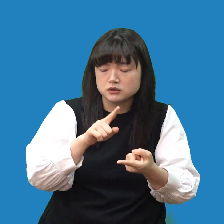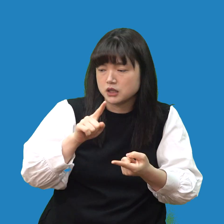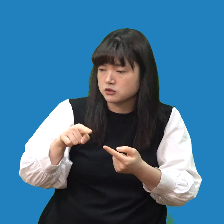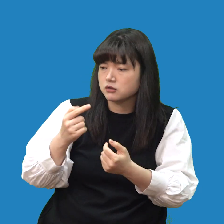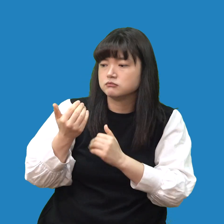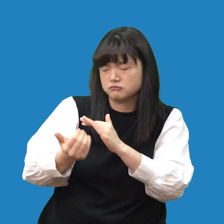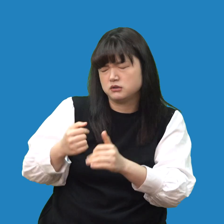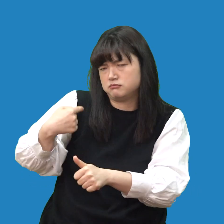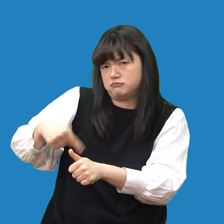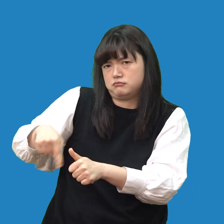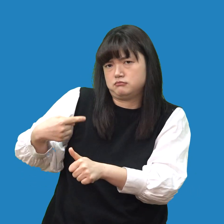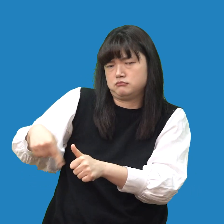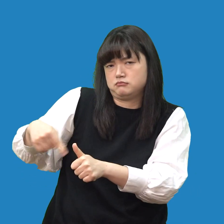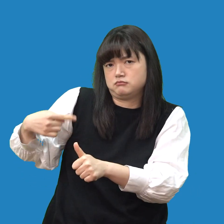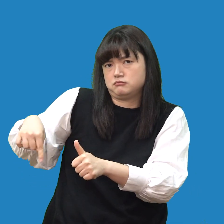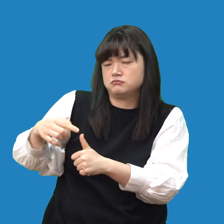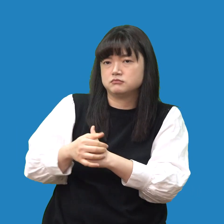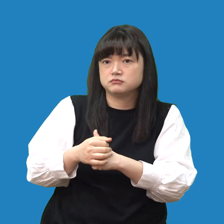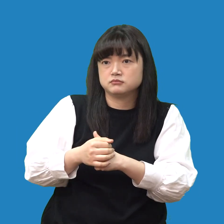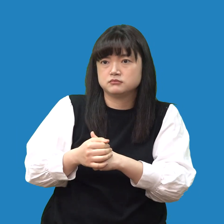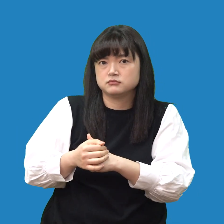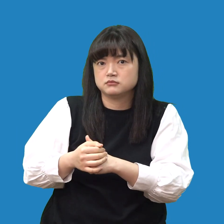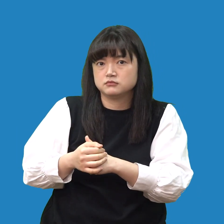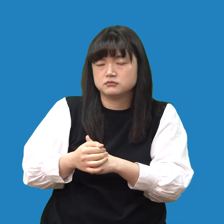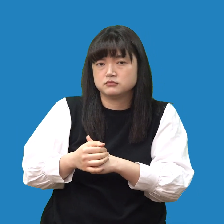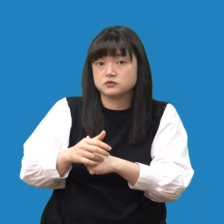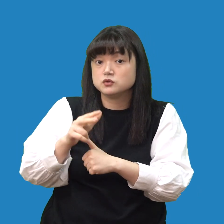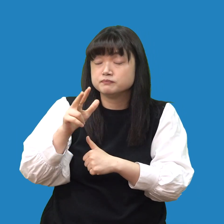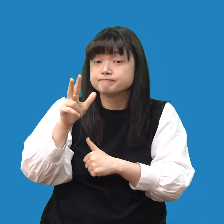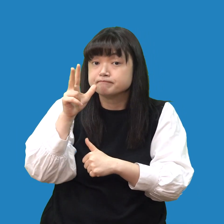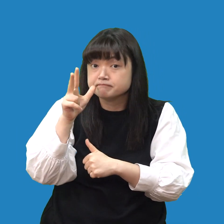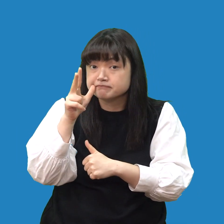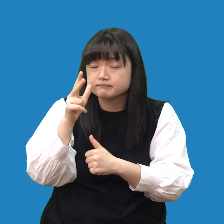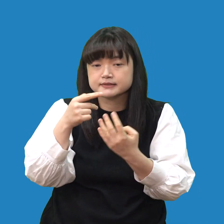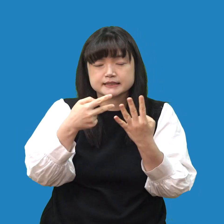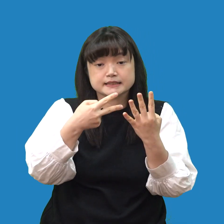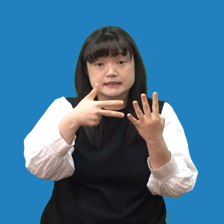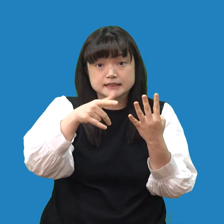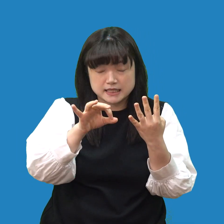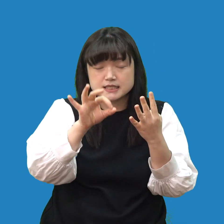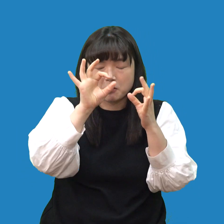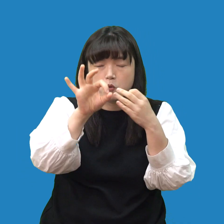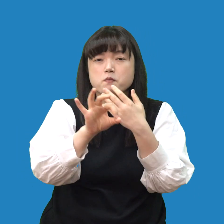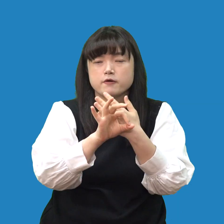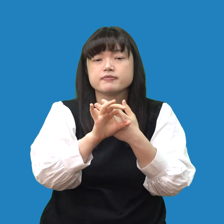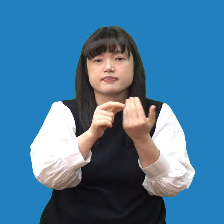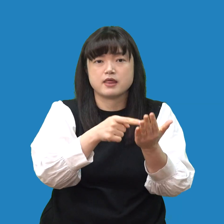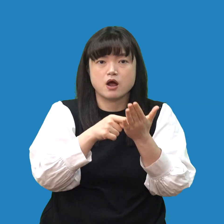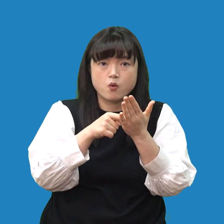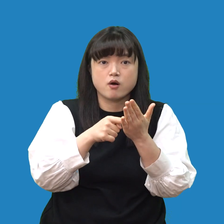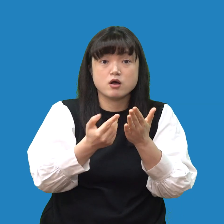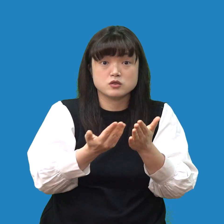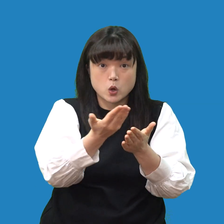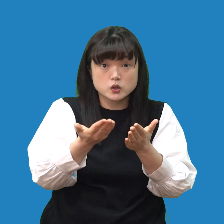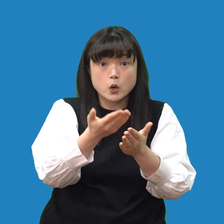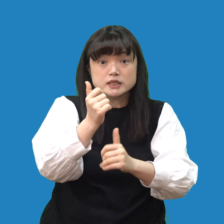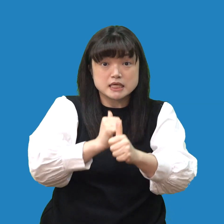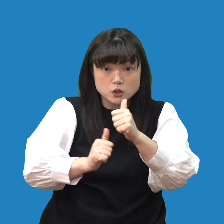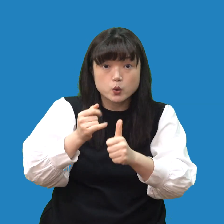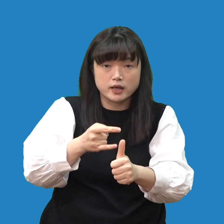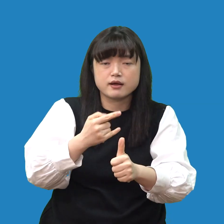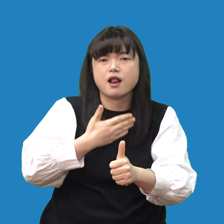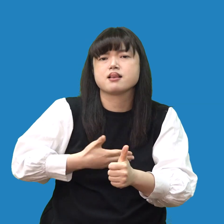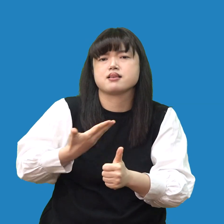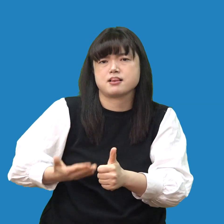가르치라. 이게 여호수아서 4장 22절에 보면 그 명령이 나옵니다. 너희는 너희의